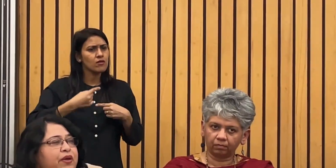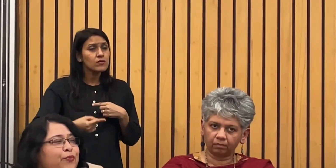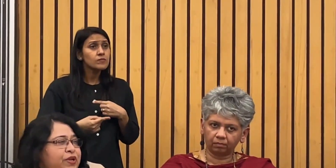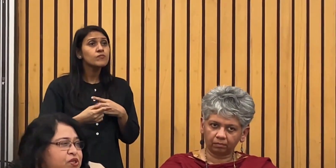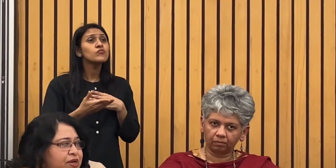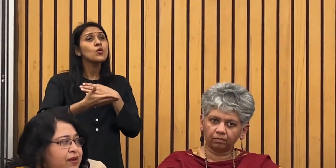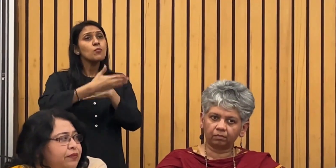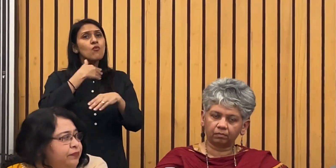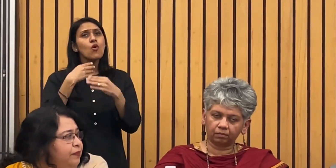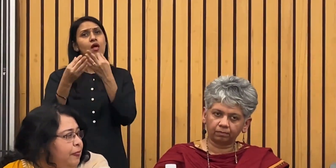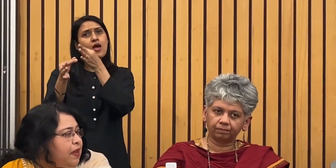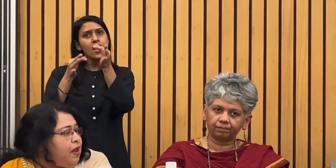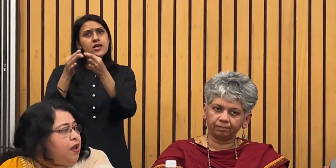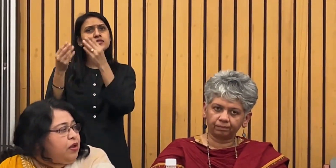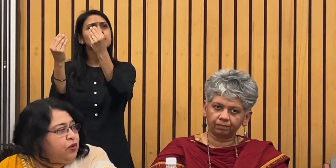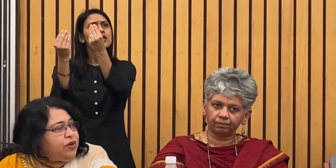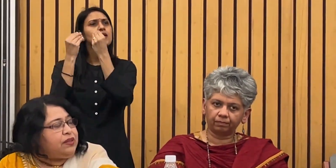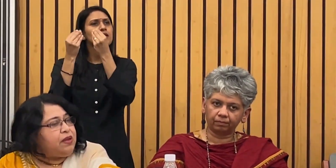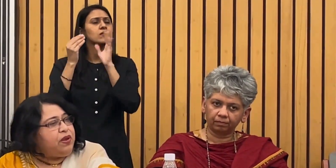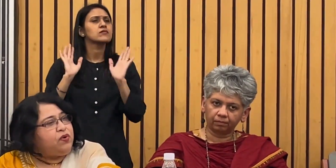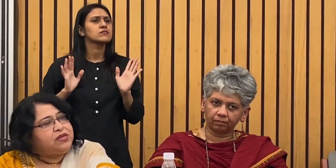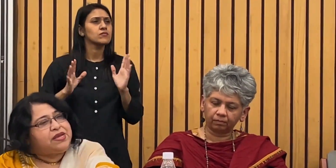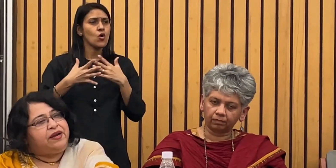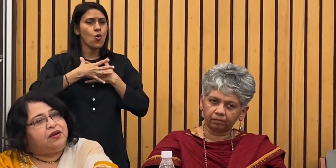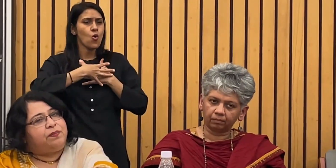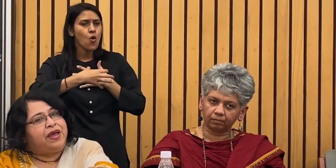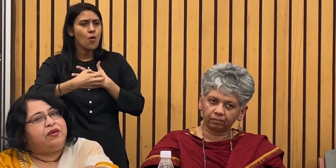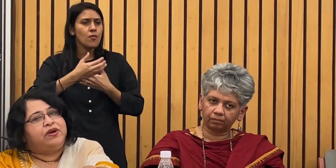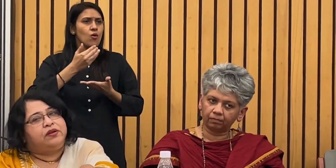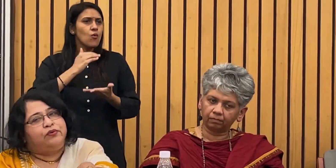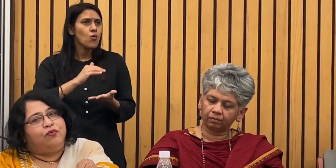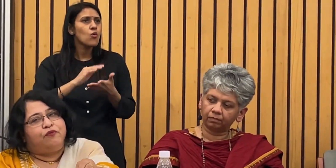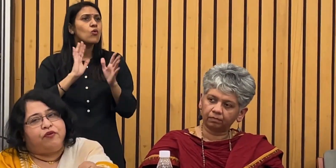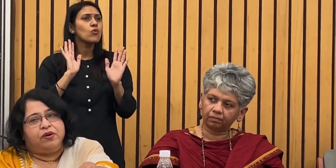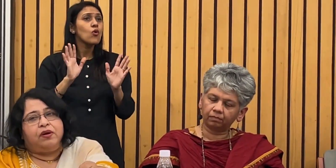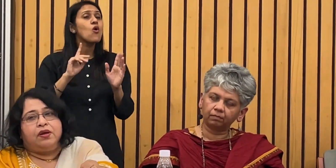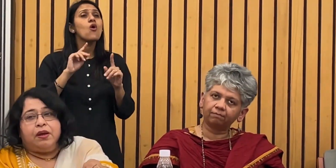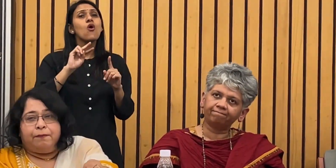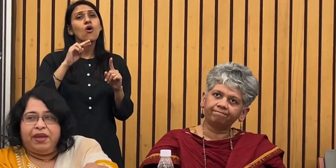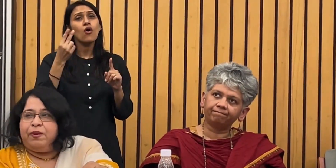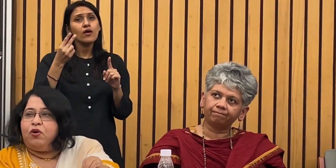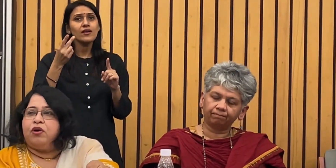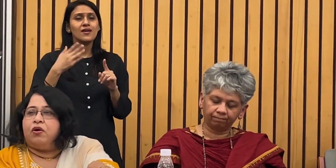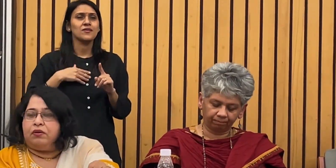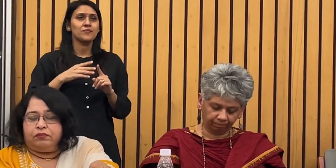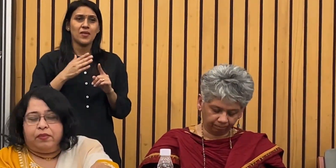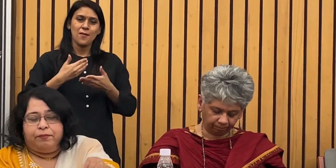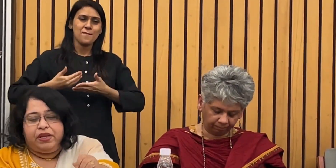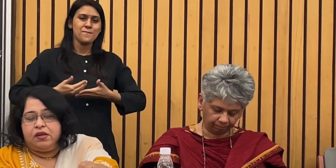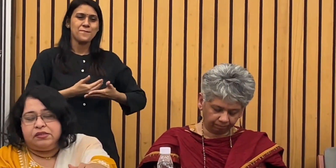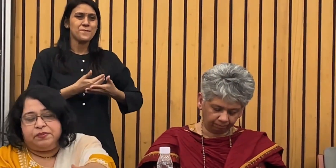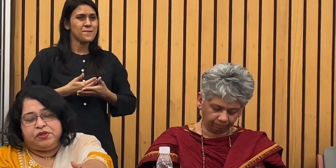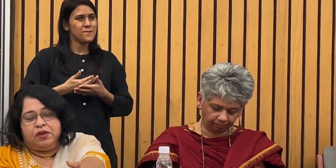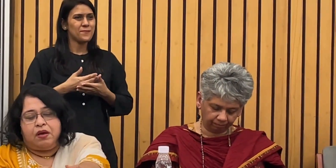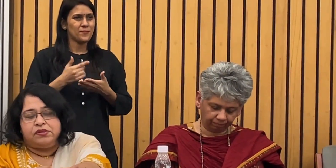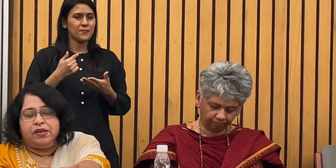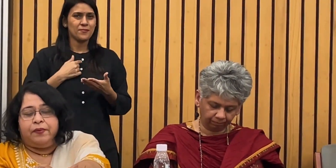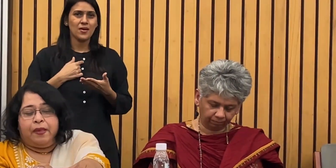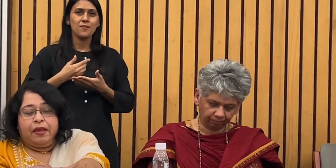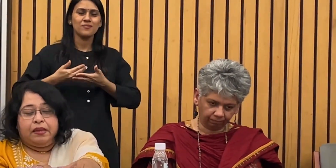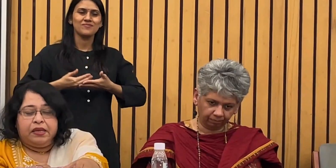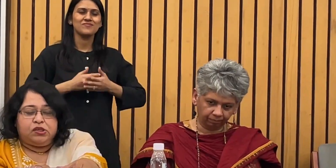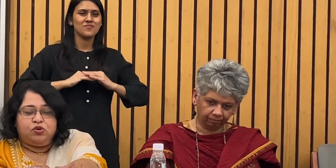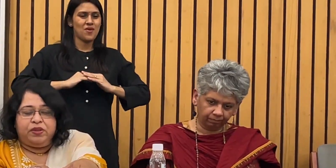counseling भी होनी चाहिए, क्योंकि तभी वो डिसाइड कर पाएंगे whether to go for a baby or not. Pre-conception